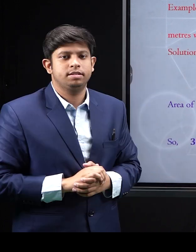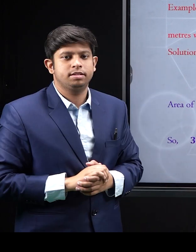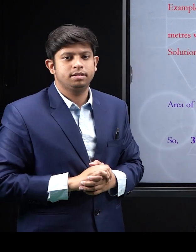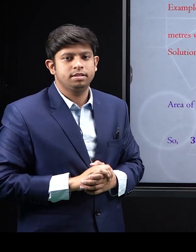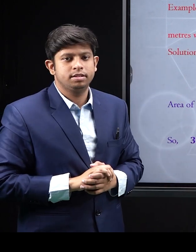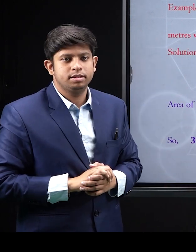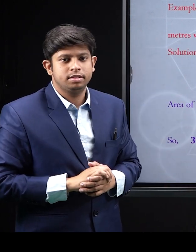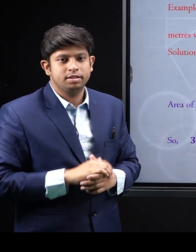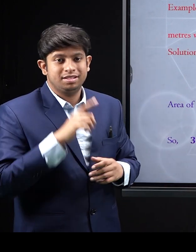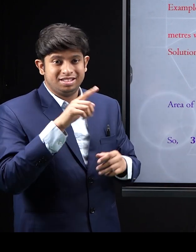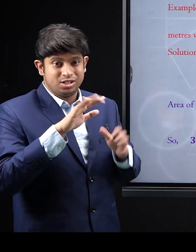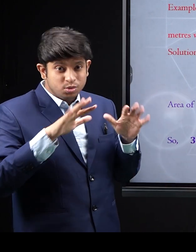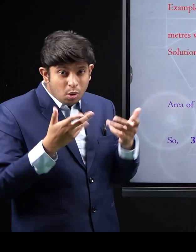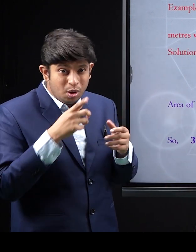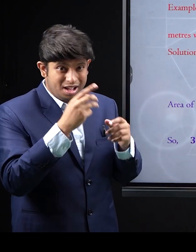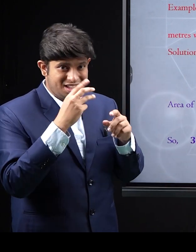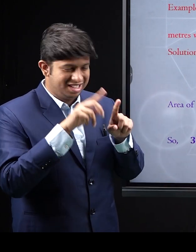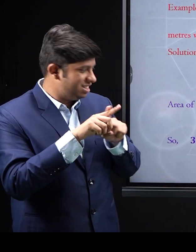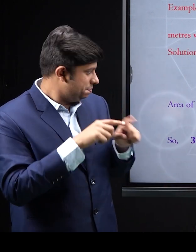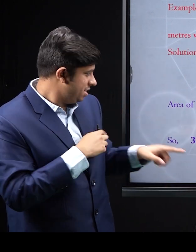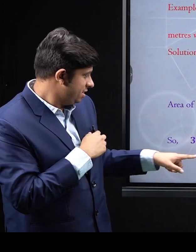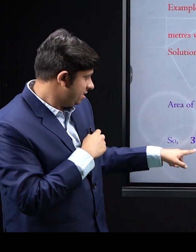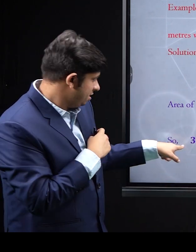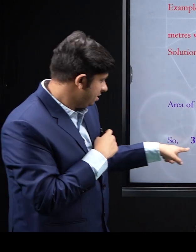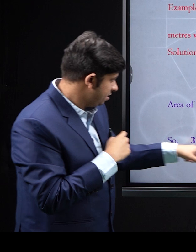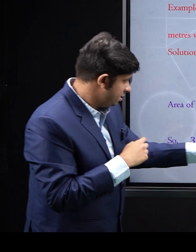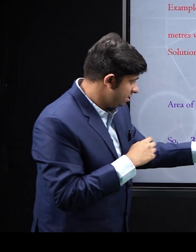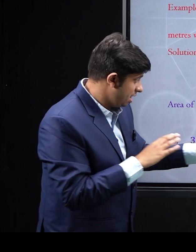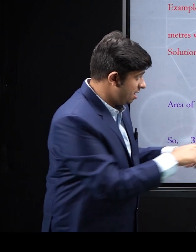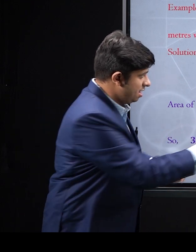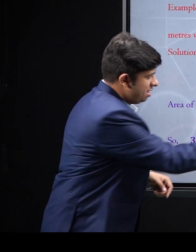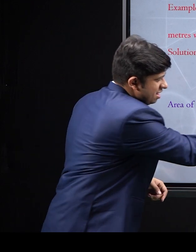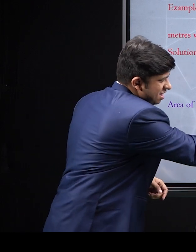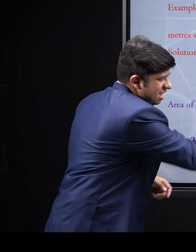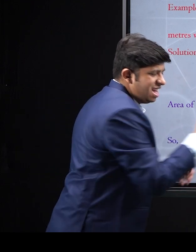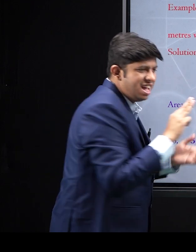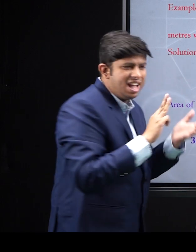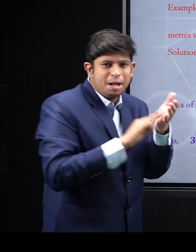కాబట్టి 3x² + 4x = 500.